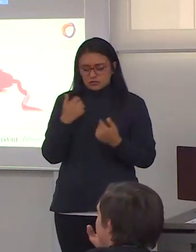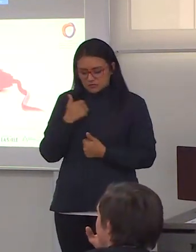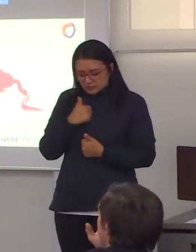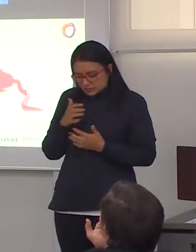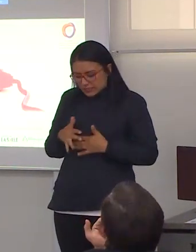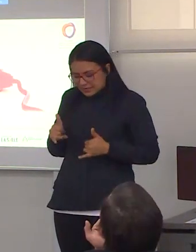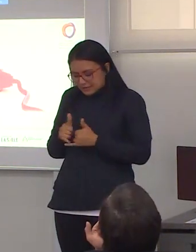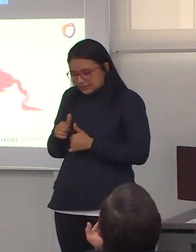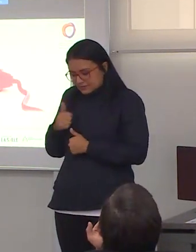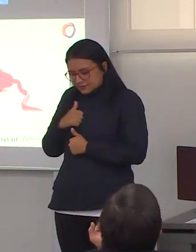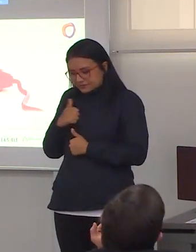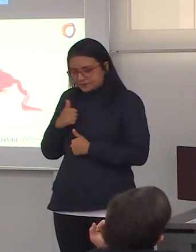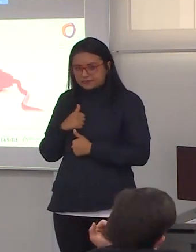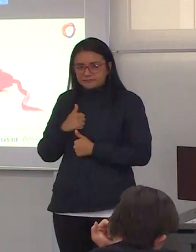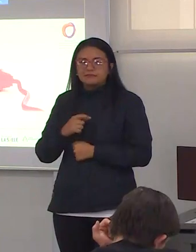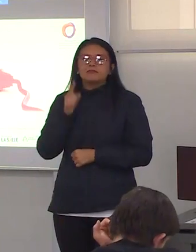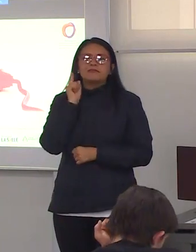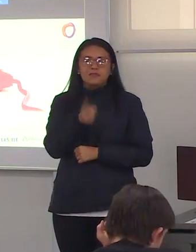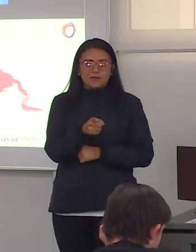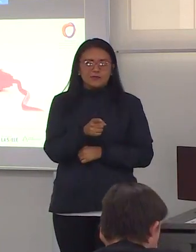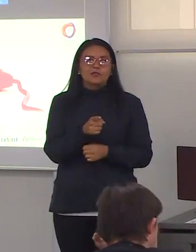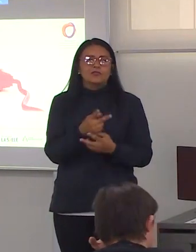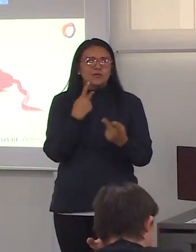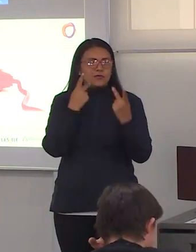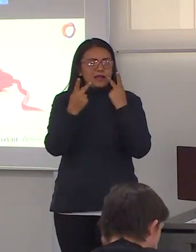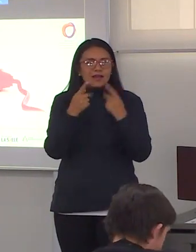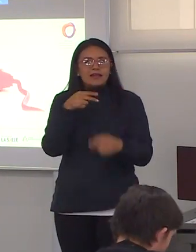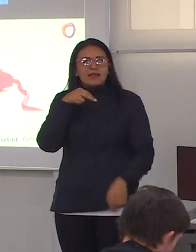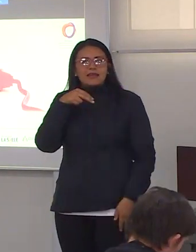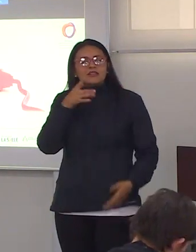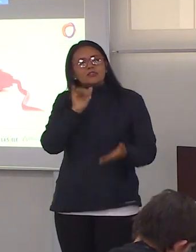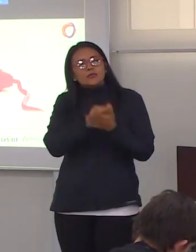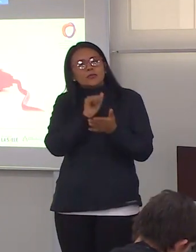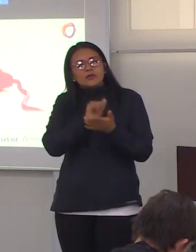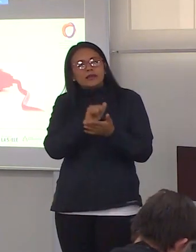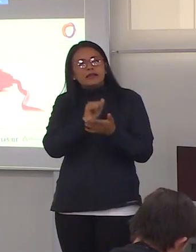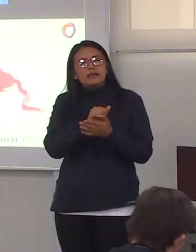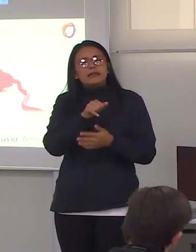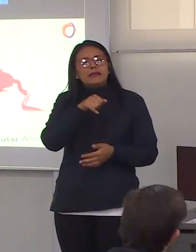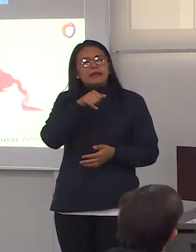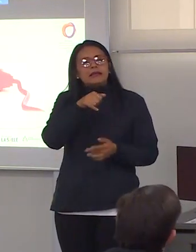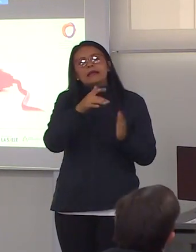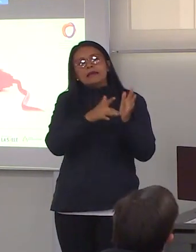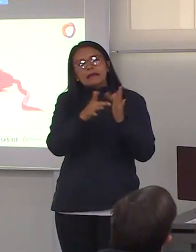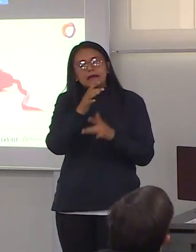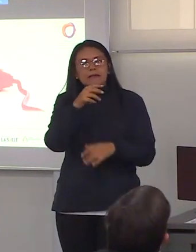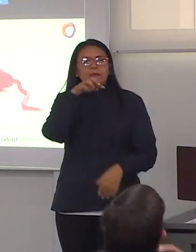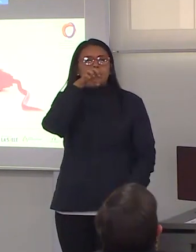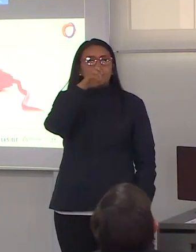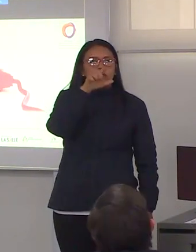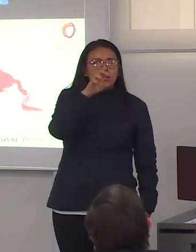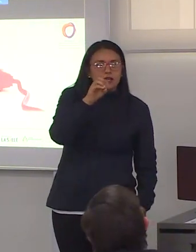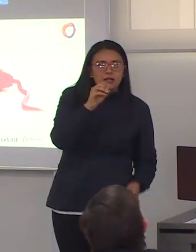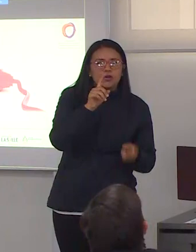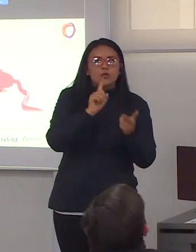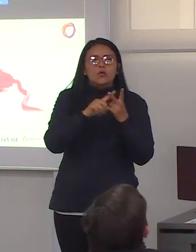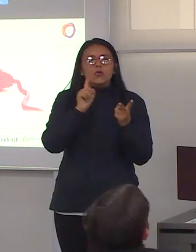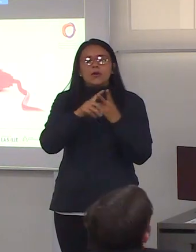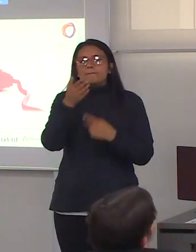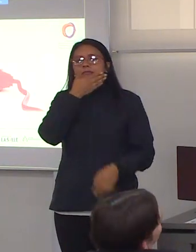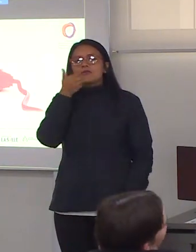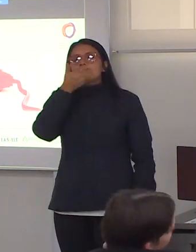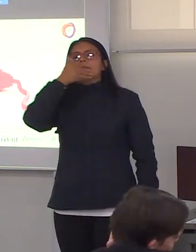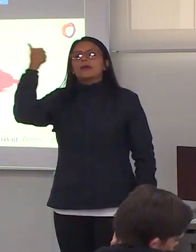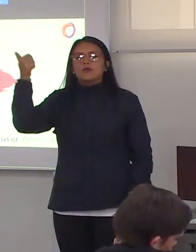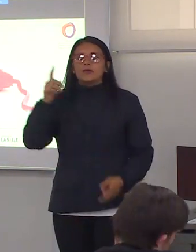propia realidad por eso es que yo puedo ver enanitos verdes creerme Jesús Napoleón el mejor de los